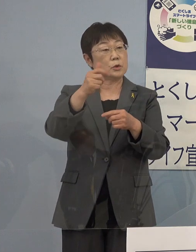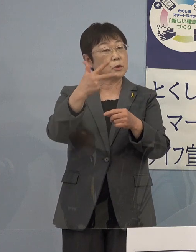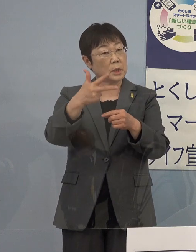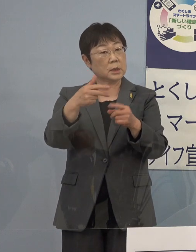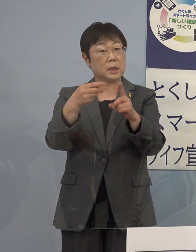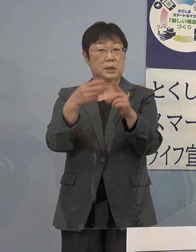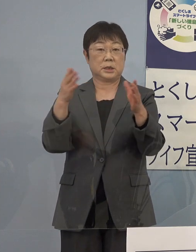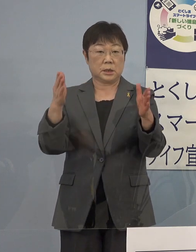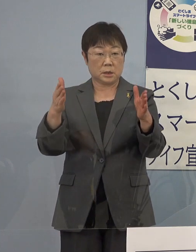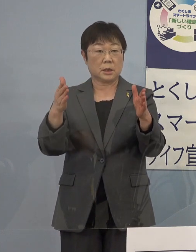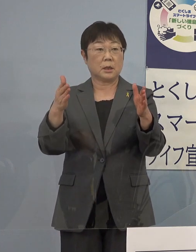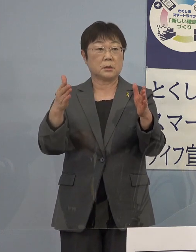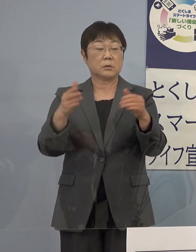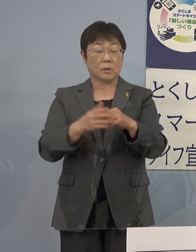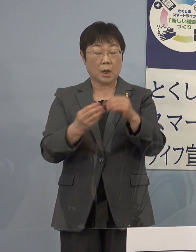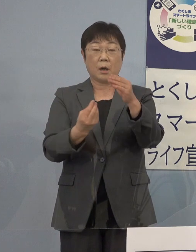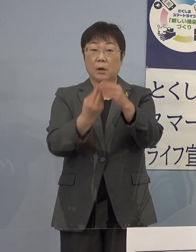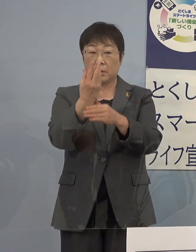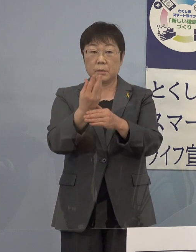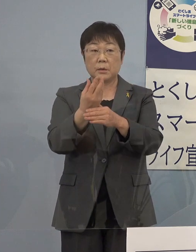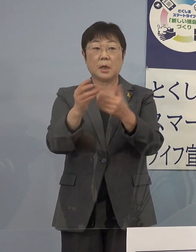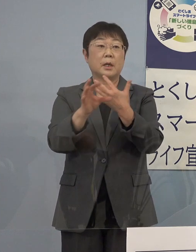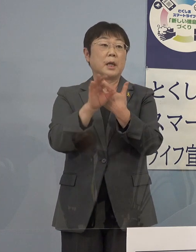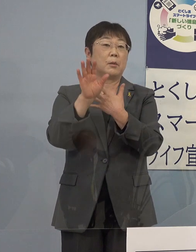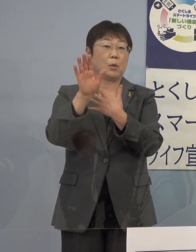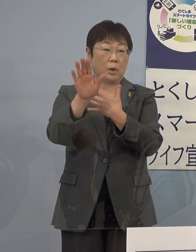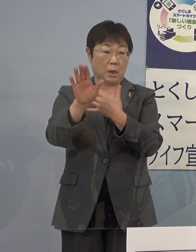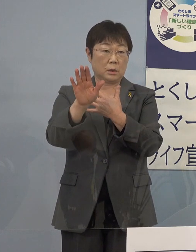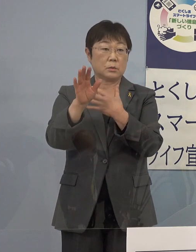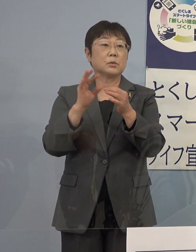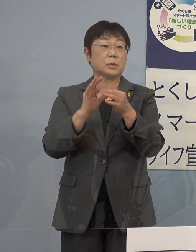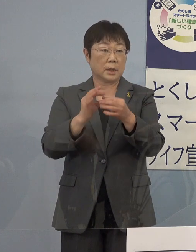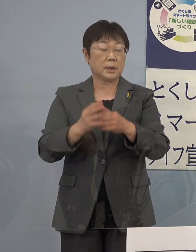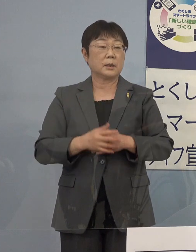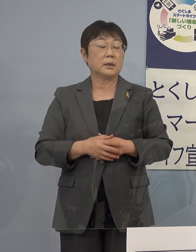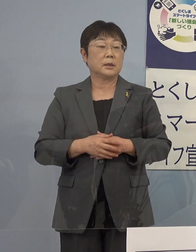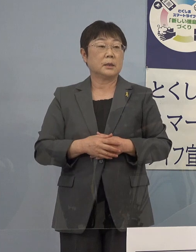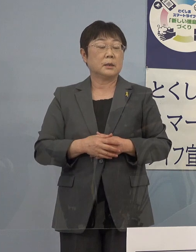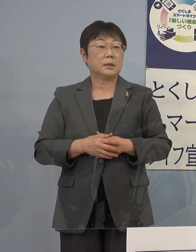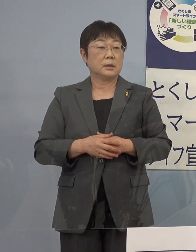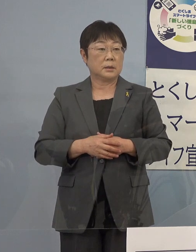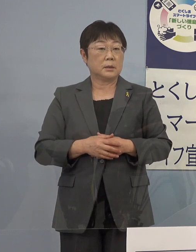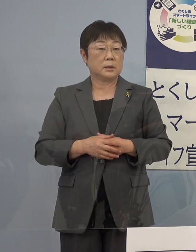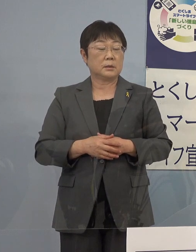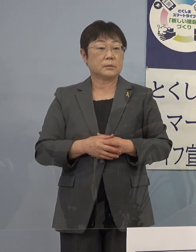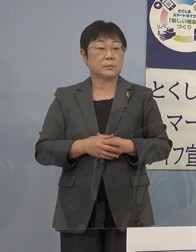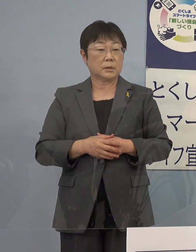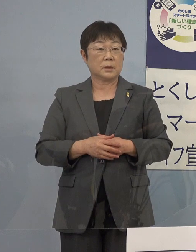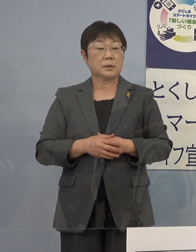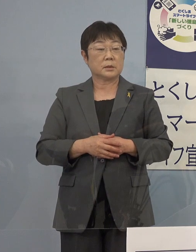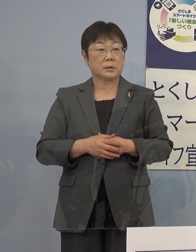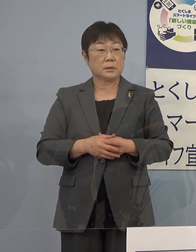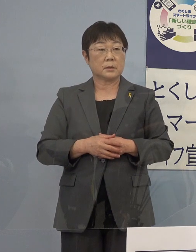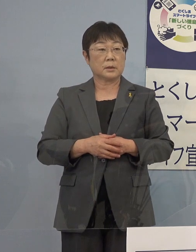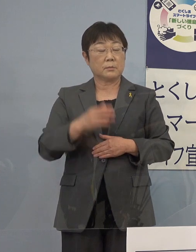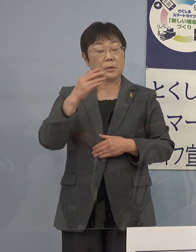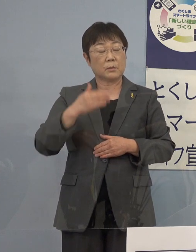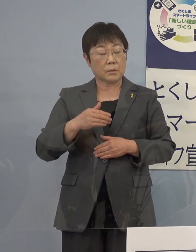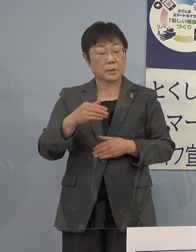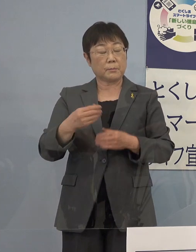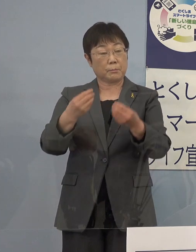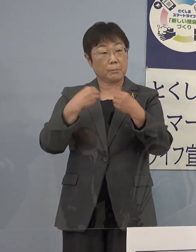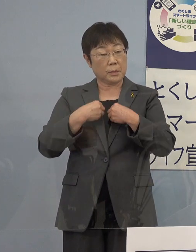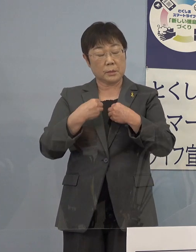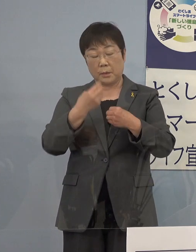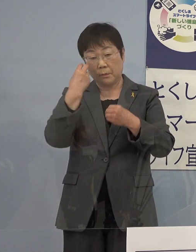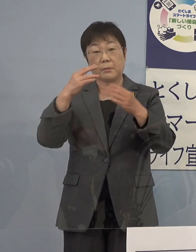とか、それで発症したという事例が多くありますので、まあ、おそらくここだろうということ